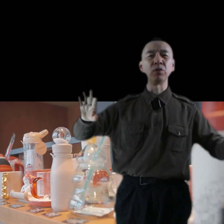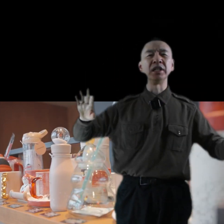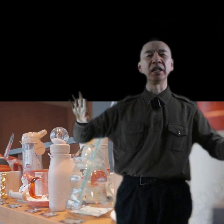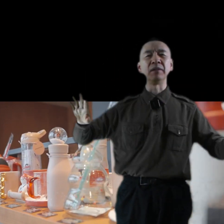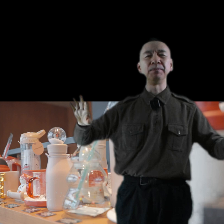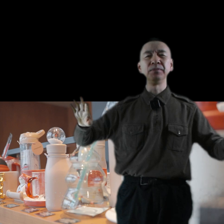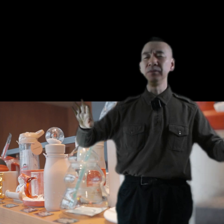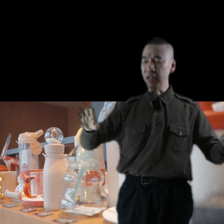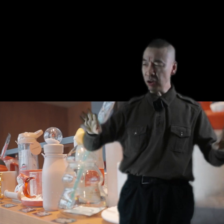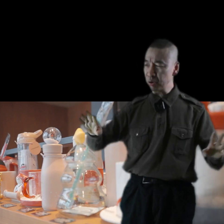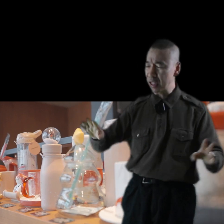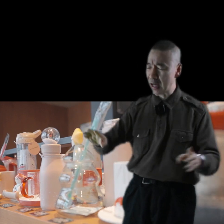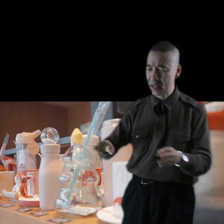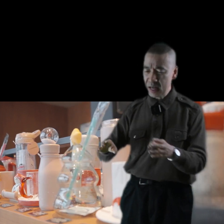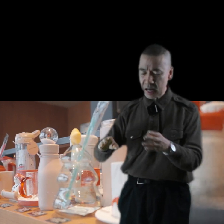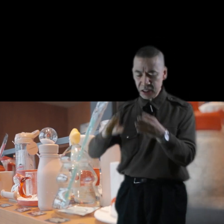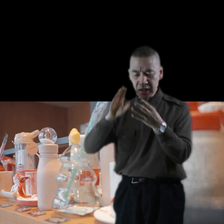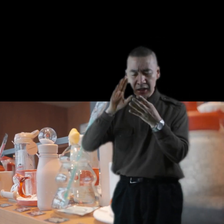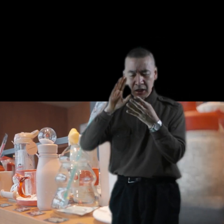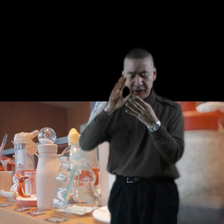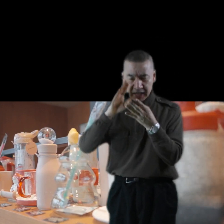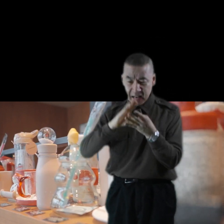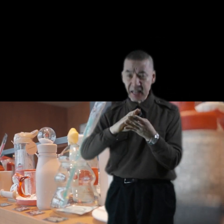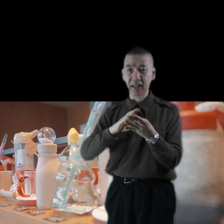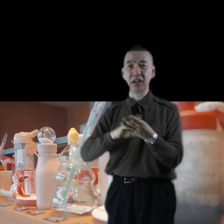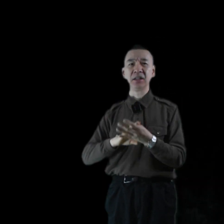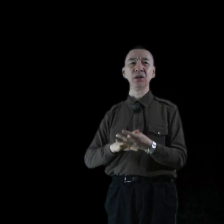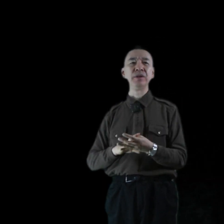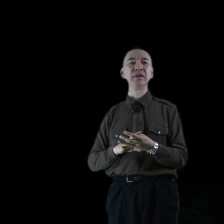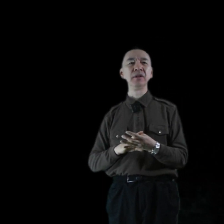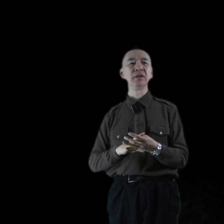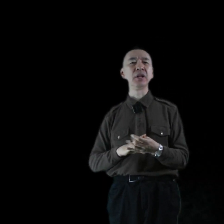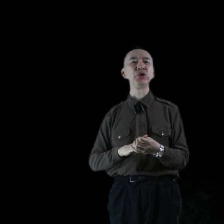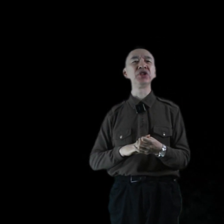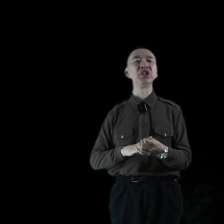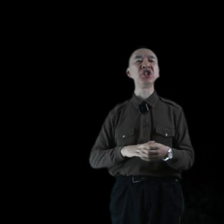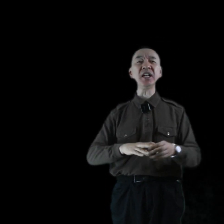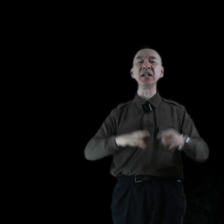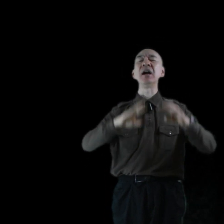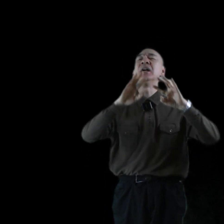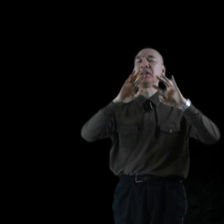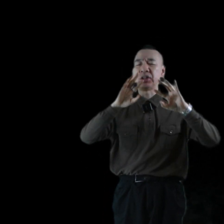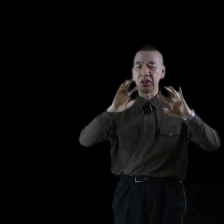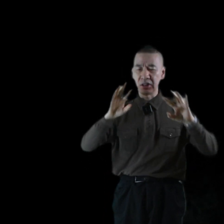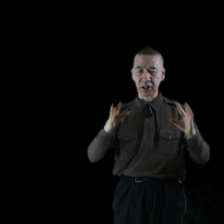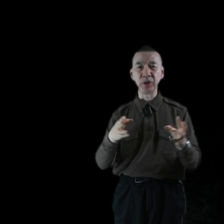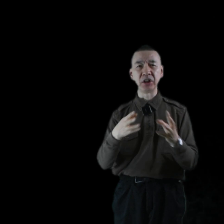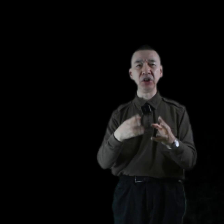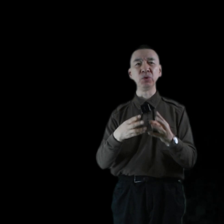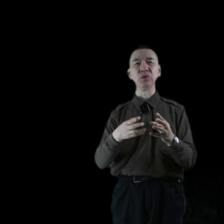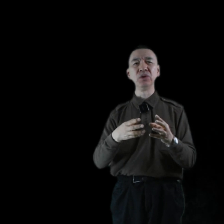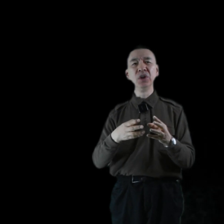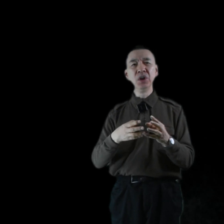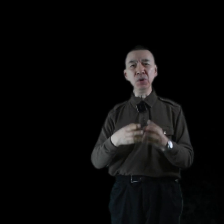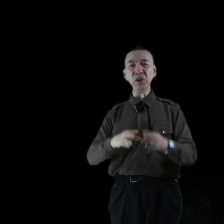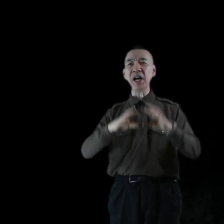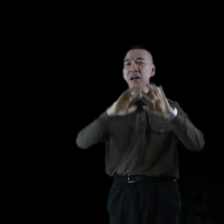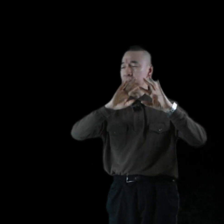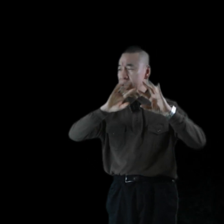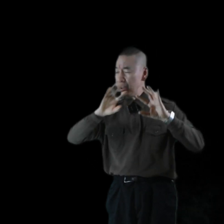观念啊大家都觉得啊还是呢要为爱而结婚那遇到自己的真爱啊这是结婚的基础如果说啊没有